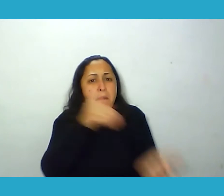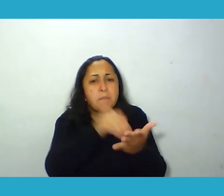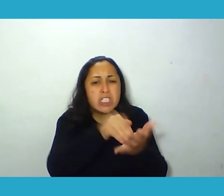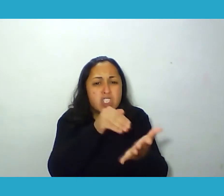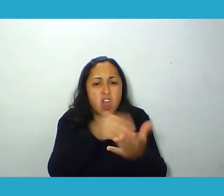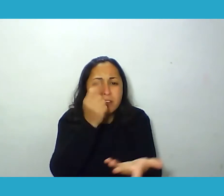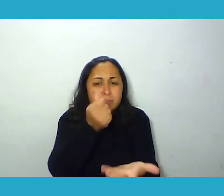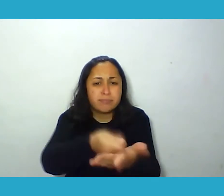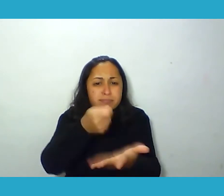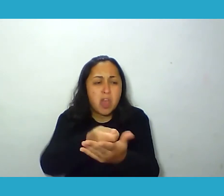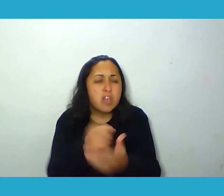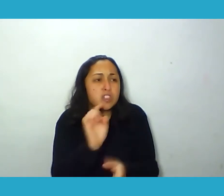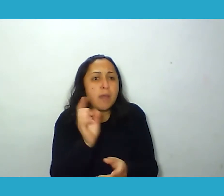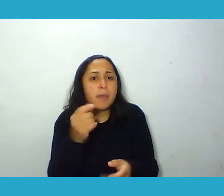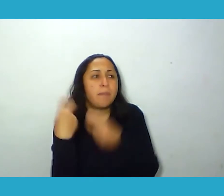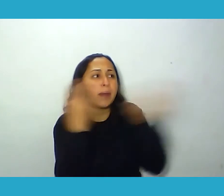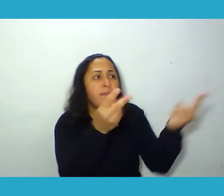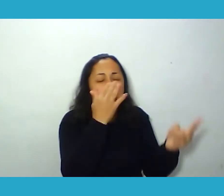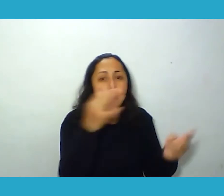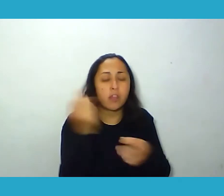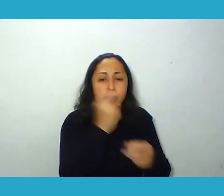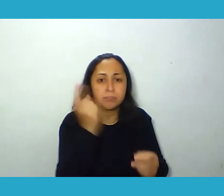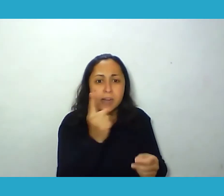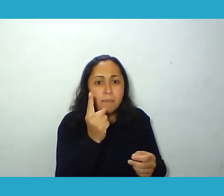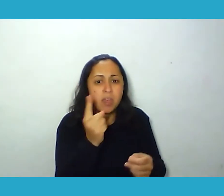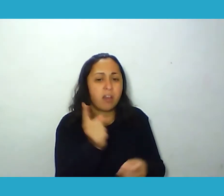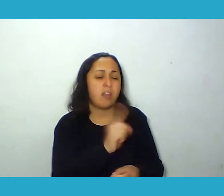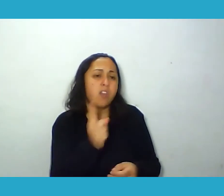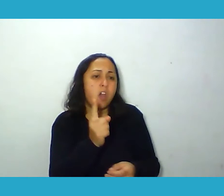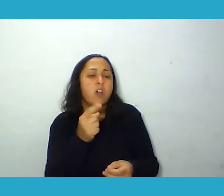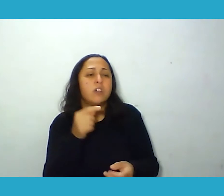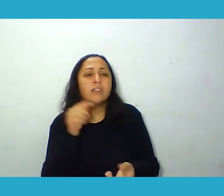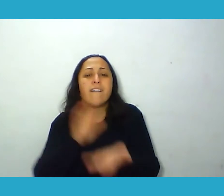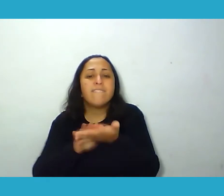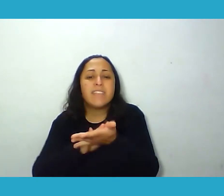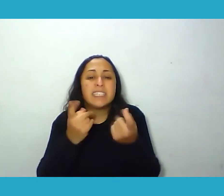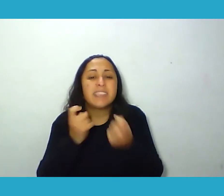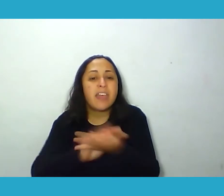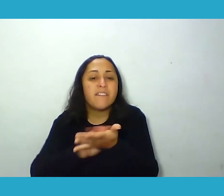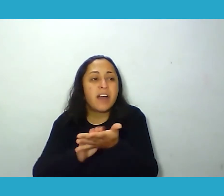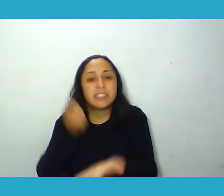millones de dólares para llegar unos minutos antes a Córdoba. Quiere que se cubra lo que resulta básico.